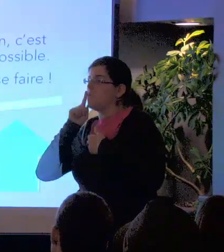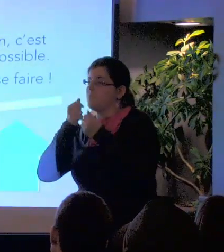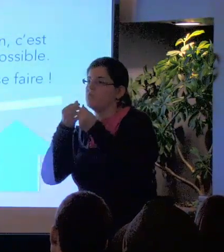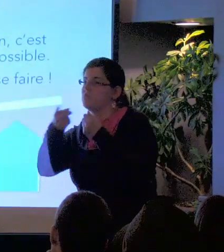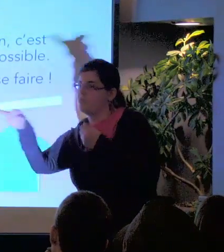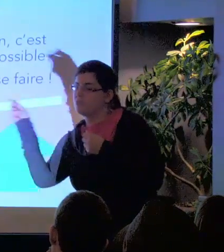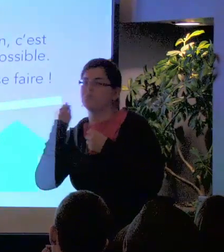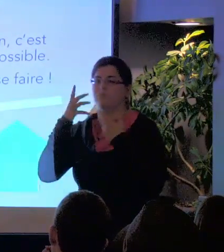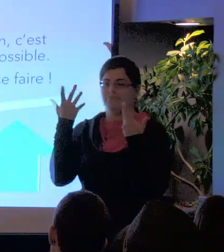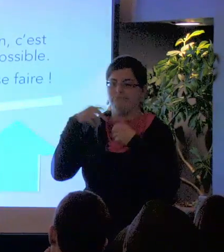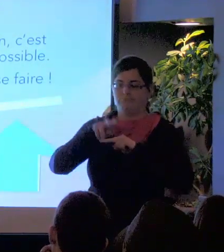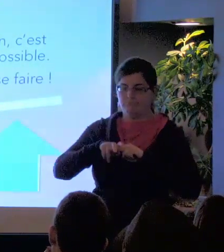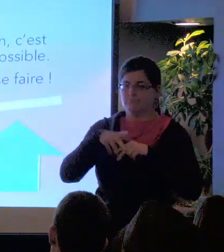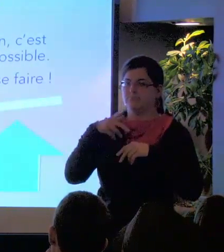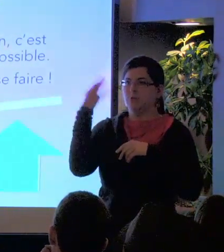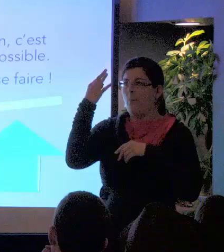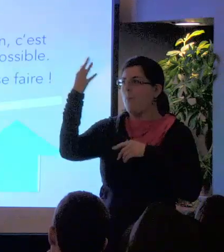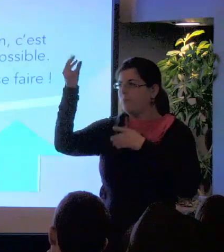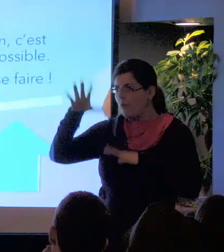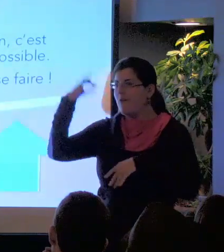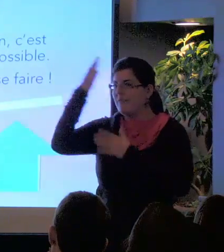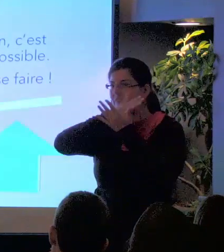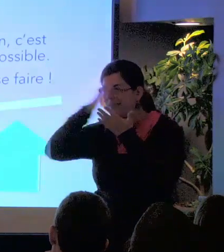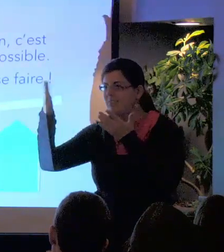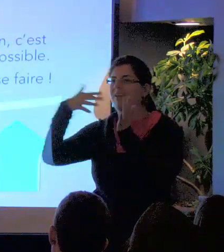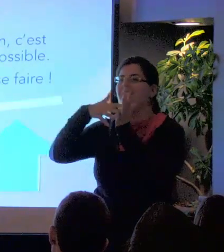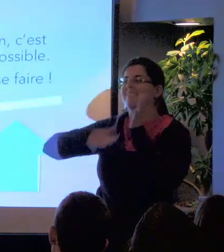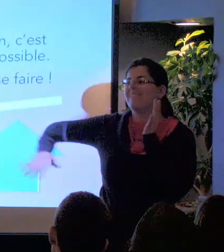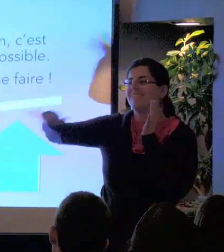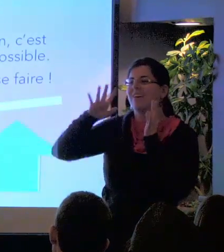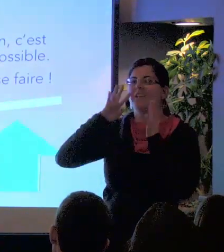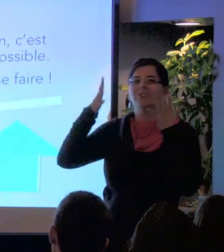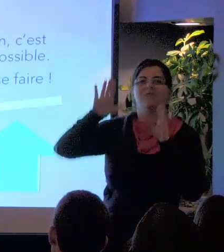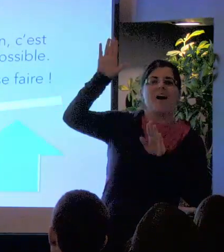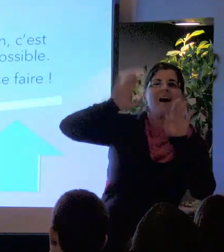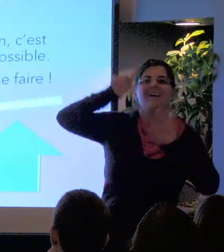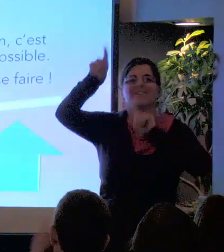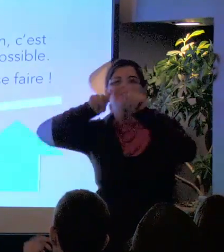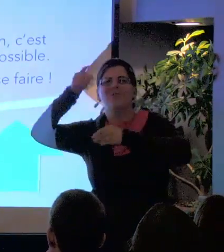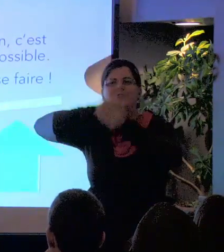et je peux la voir, c'est un exemple que je vous donne lorsque j'étais étudiante à l'université.